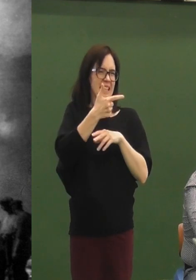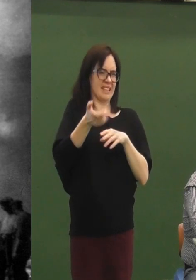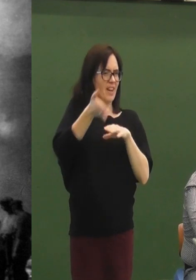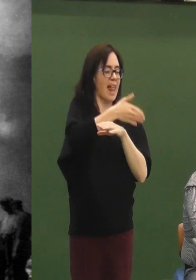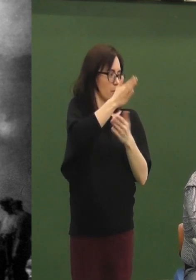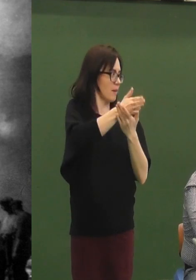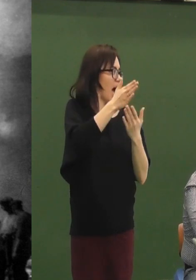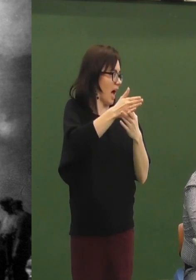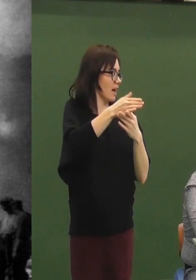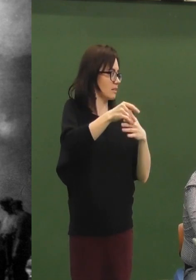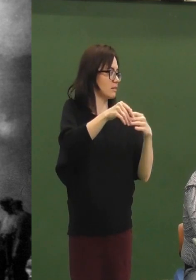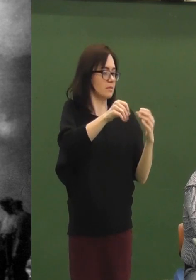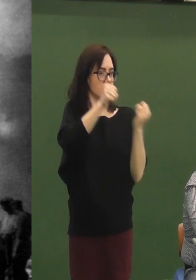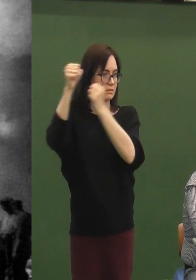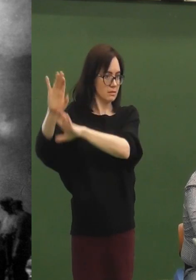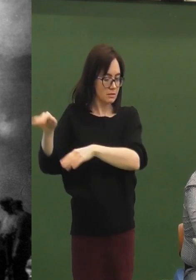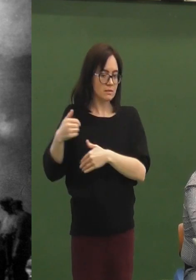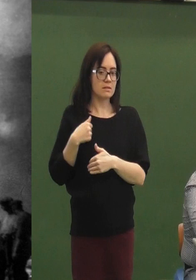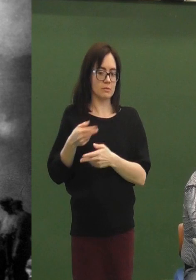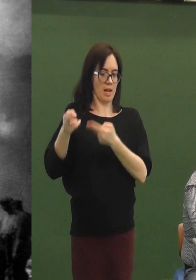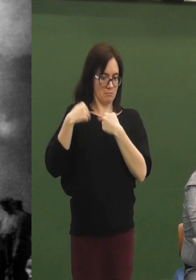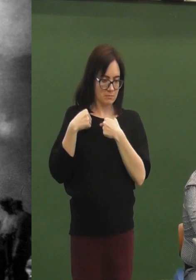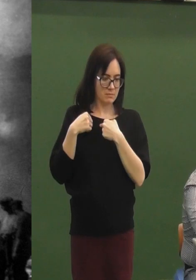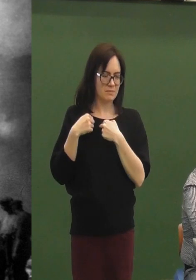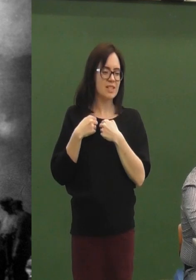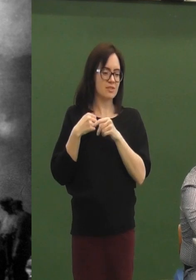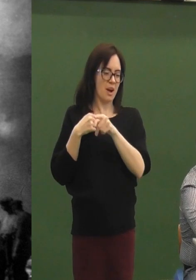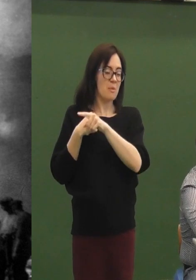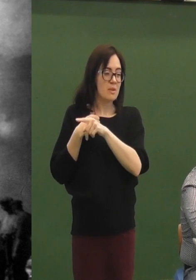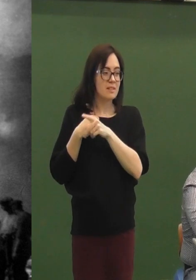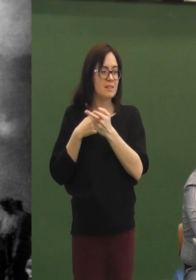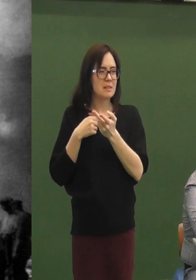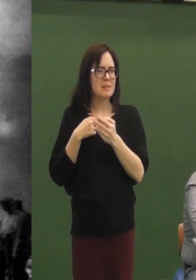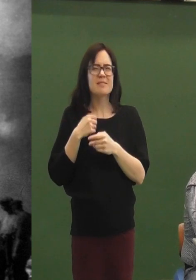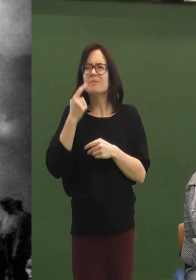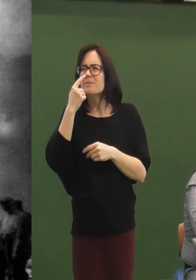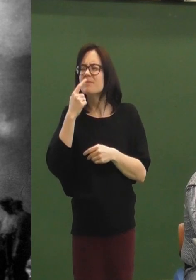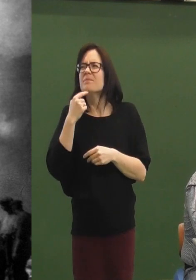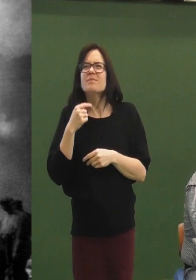korábban, és akkor hát szagolgattuk a levegőt, mert